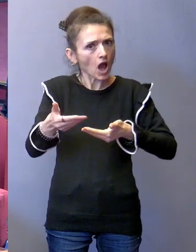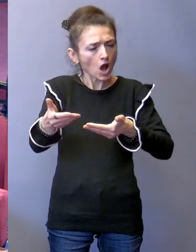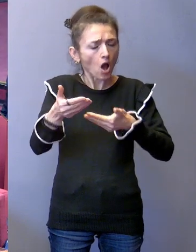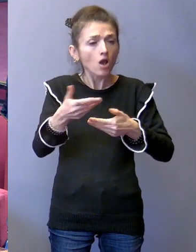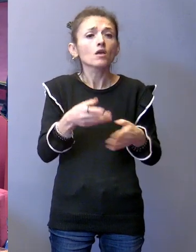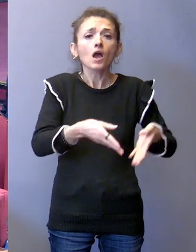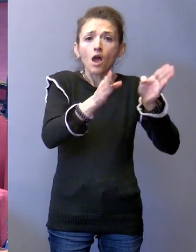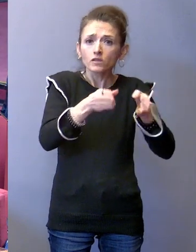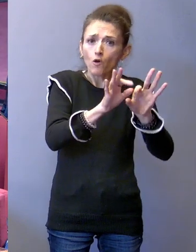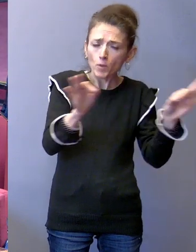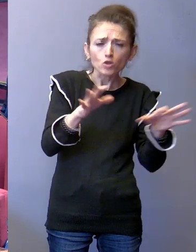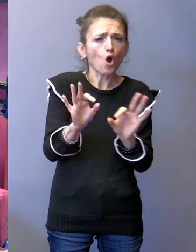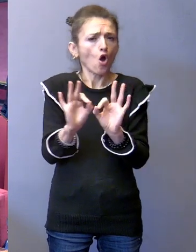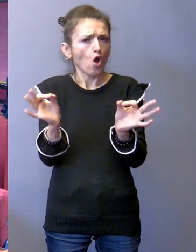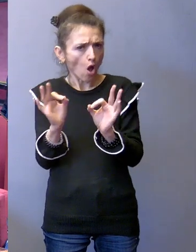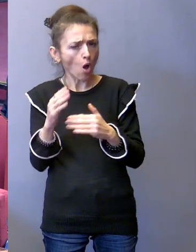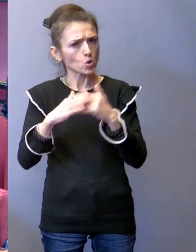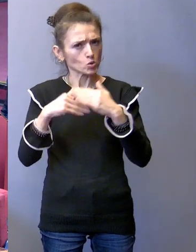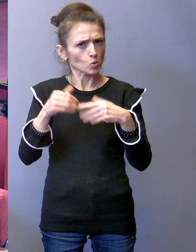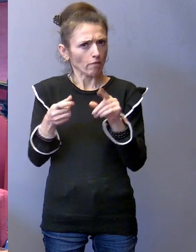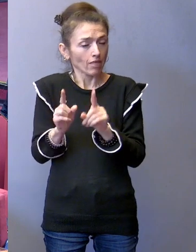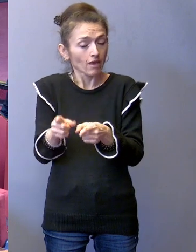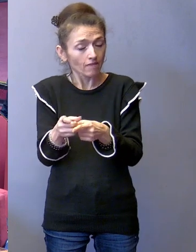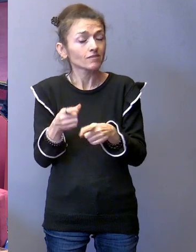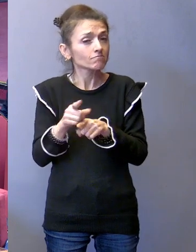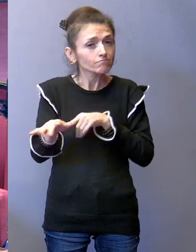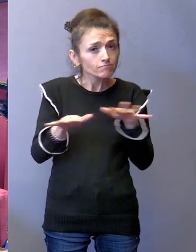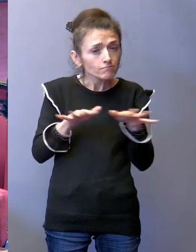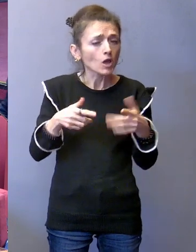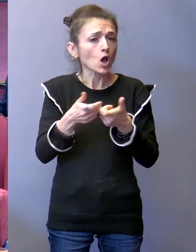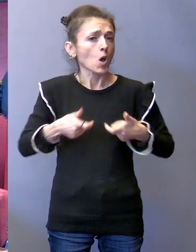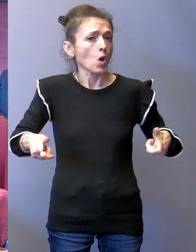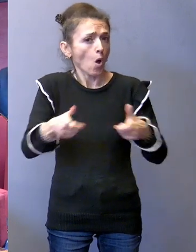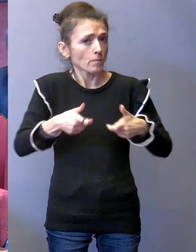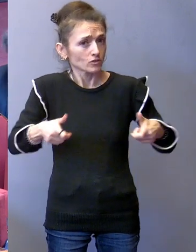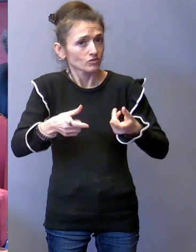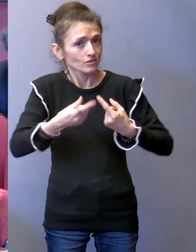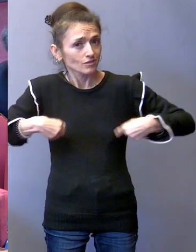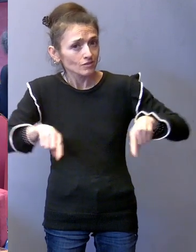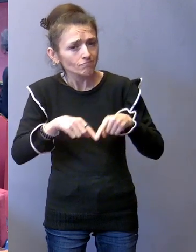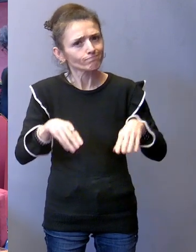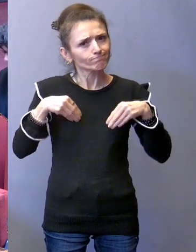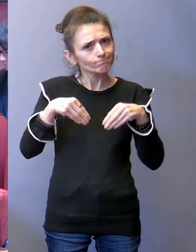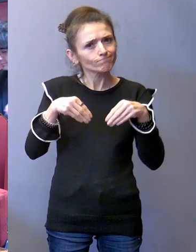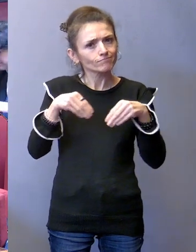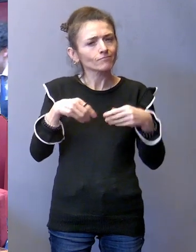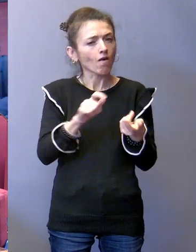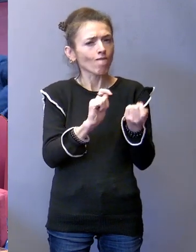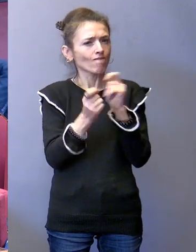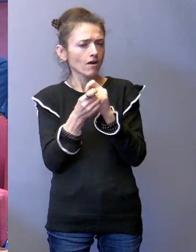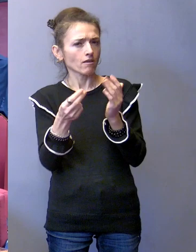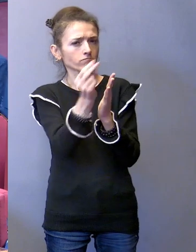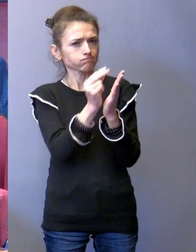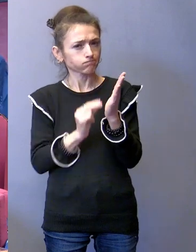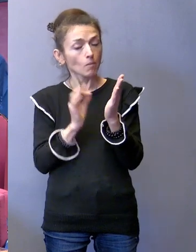esistenti facendosi parte attiva affinché vengano convocati commissioni consiliari per partecipare alla stesura della variante in